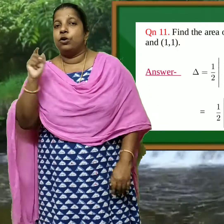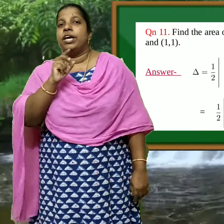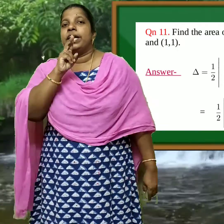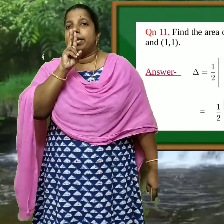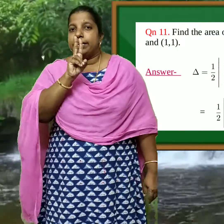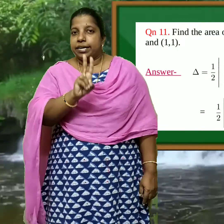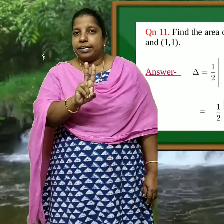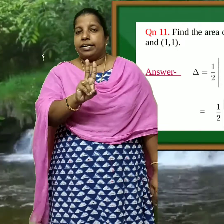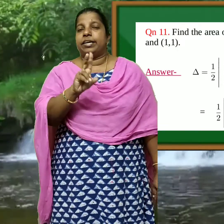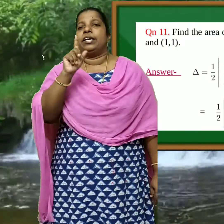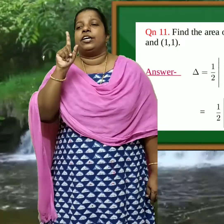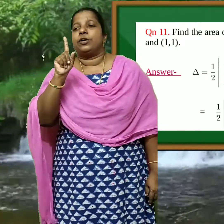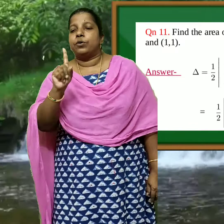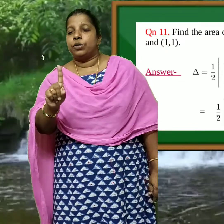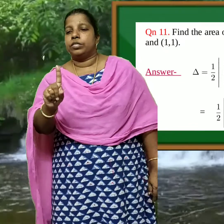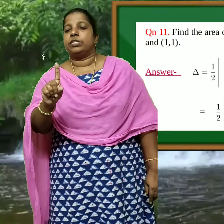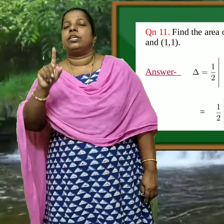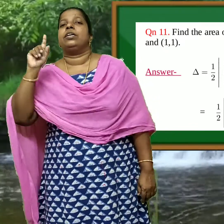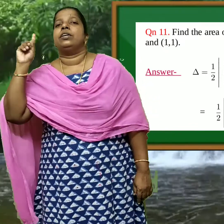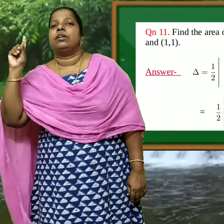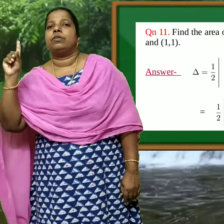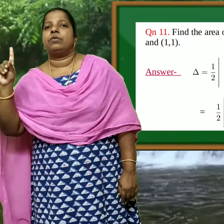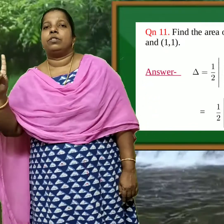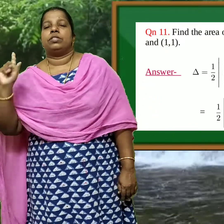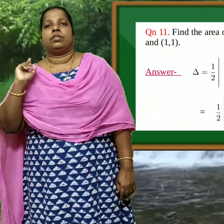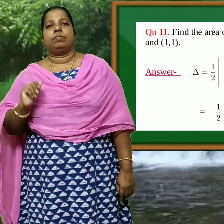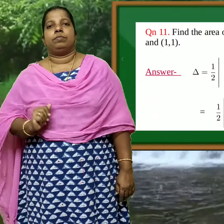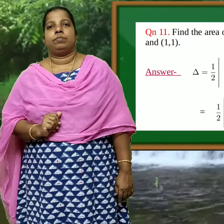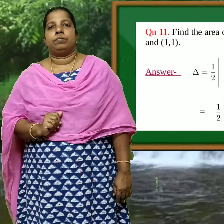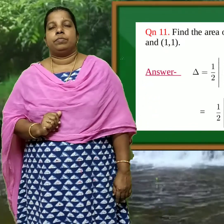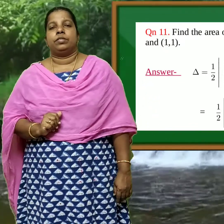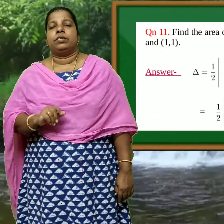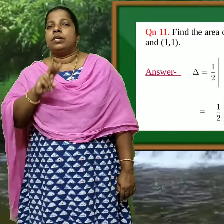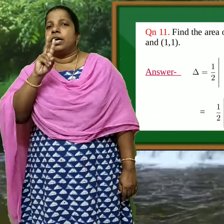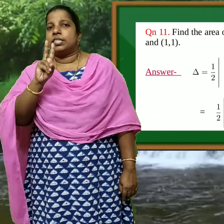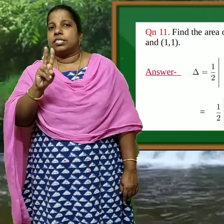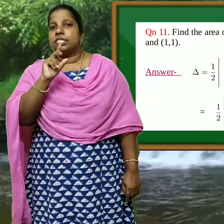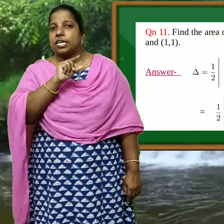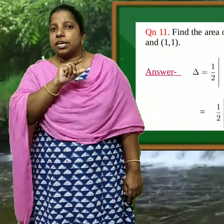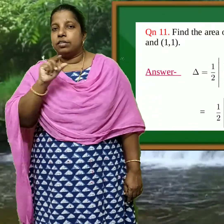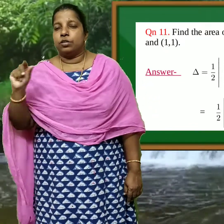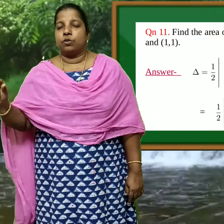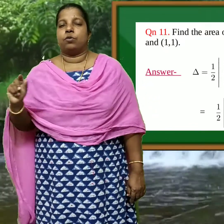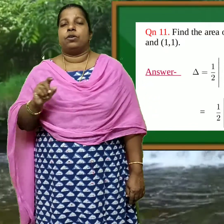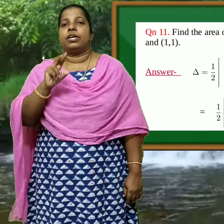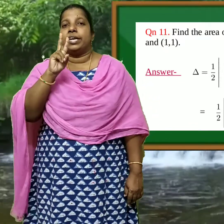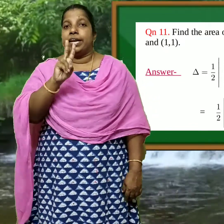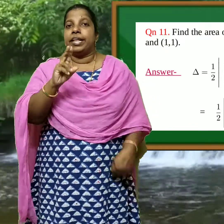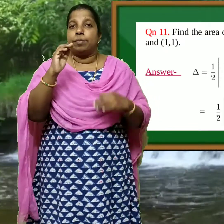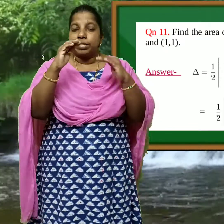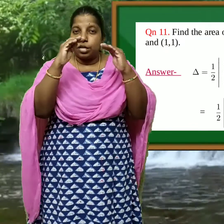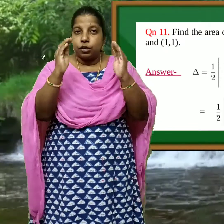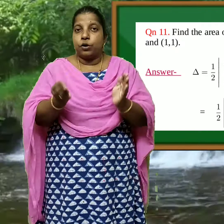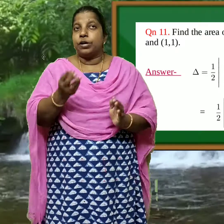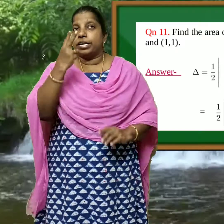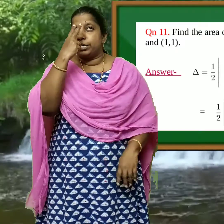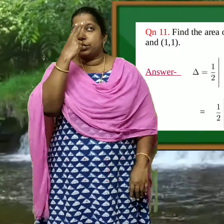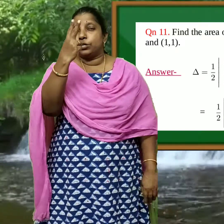2, 1, 1. അടുത്ത് സെക്കൻഡ് റോ രണ്ടാമത്തെ